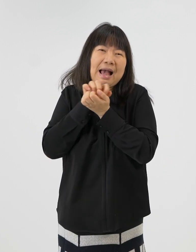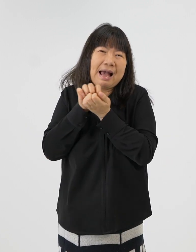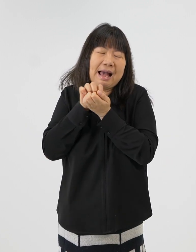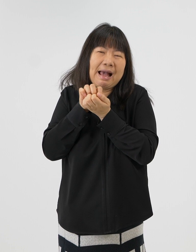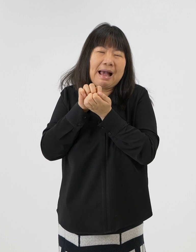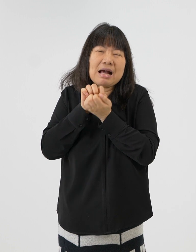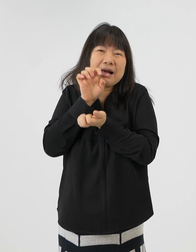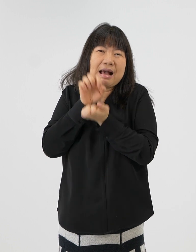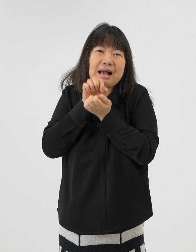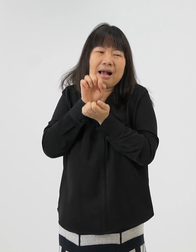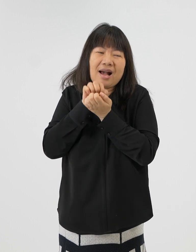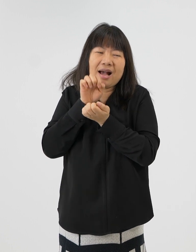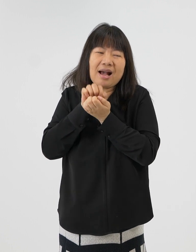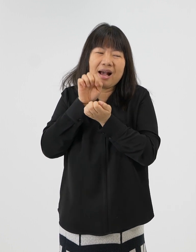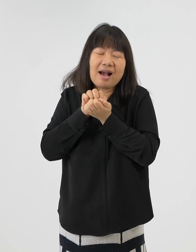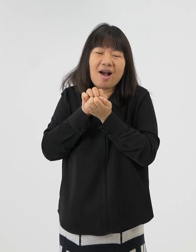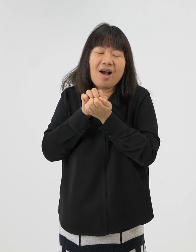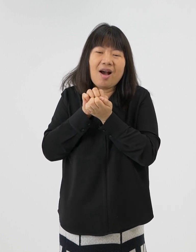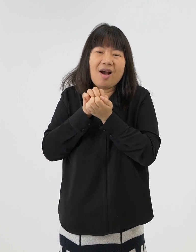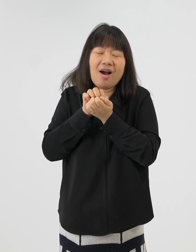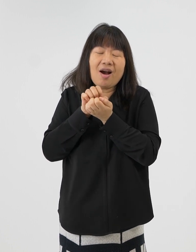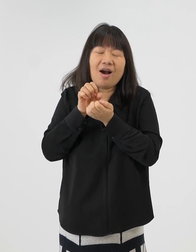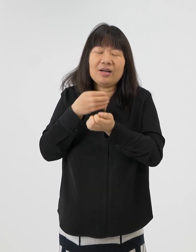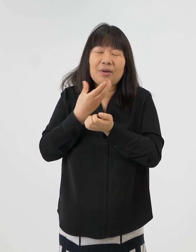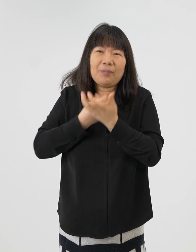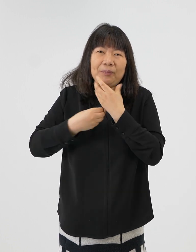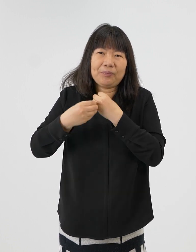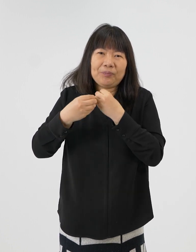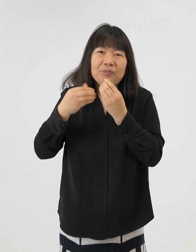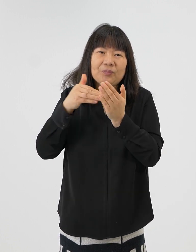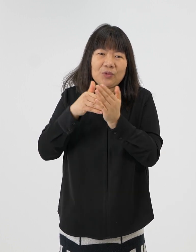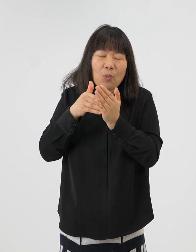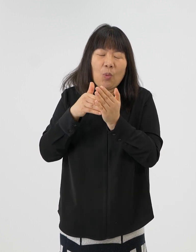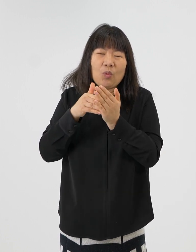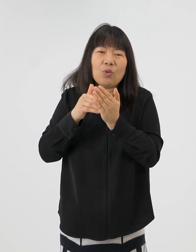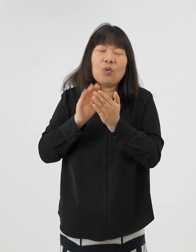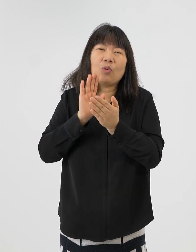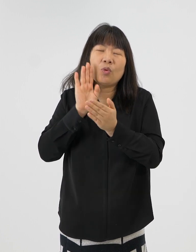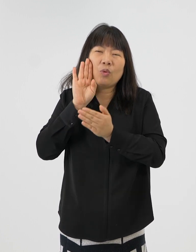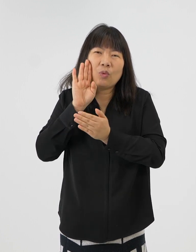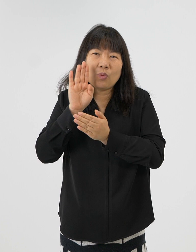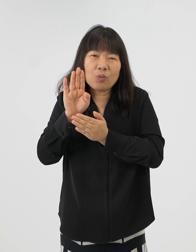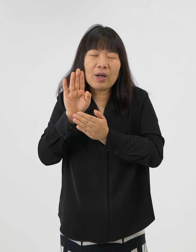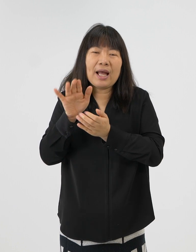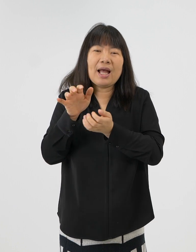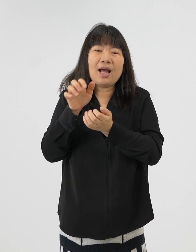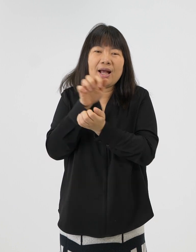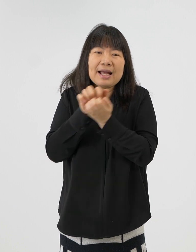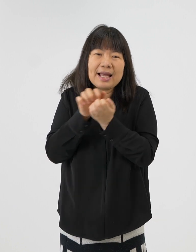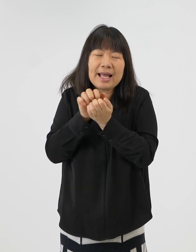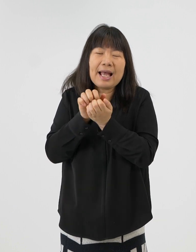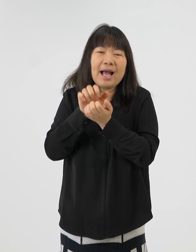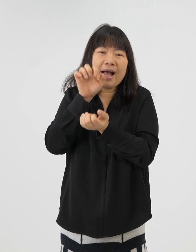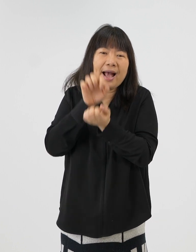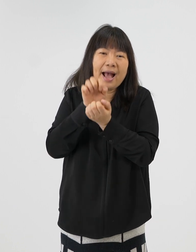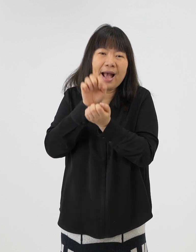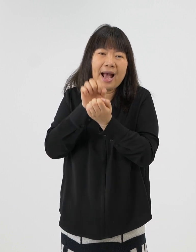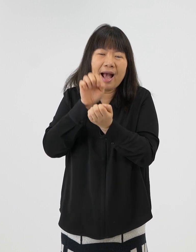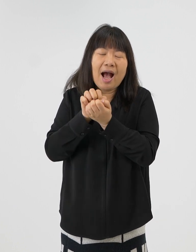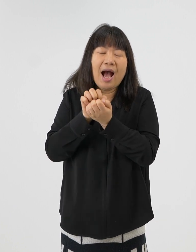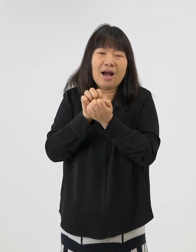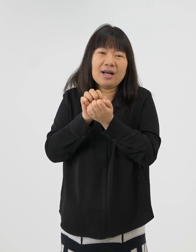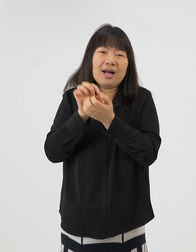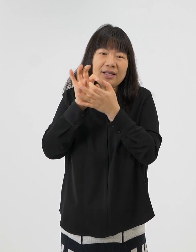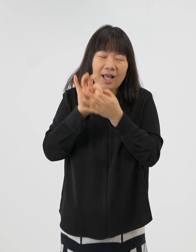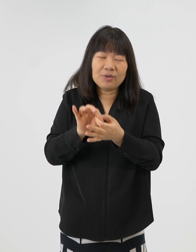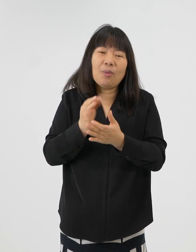맛보고 씹어보고 또다시 맛보고 씹어봐요. 이 되새김질이죠. 여기 또 하나의